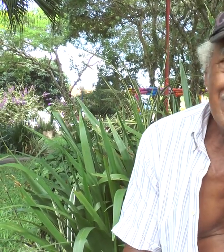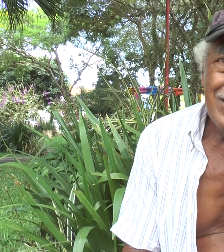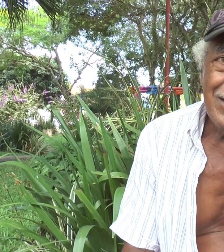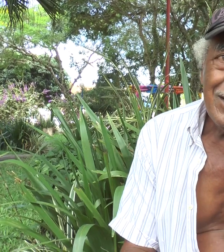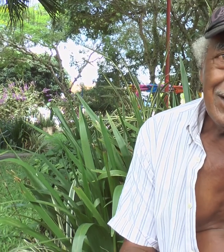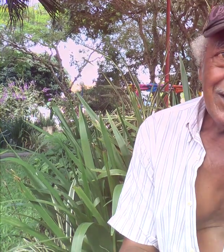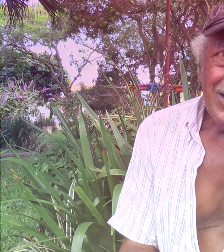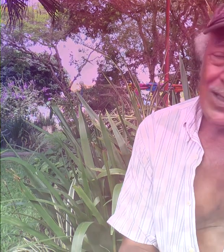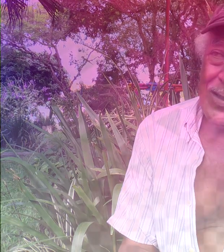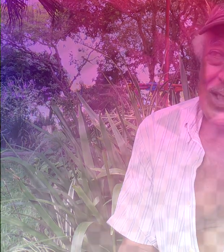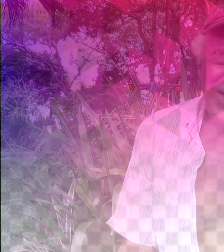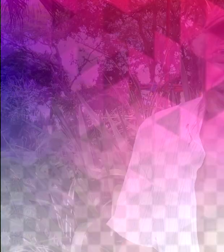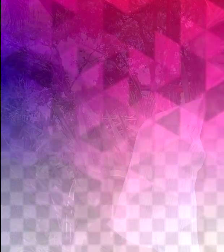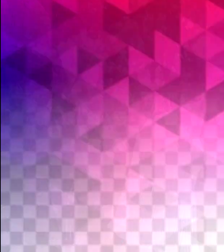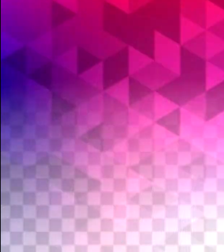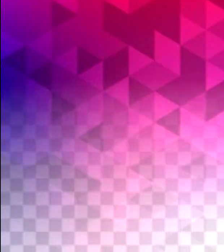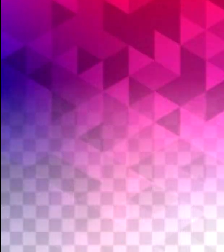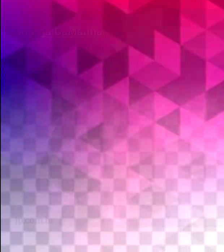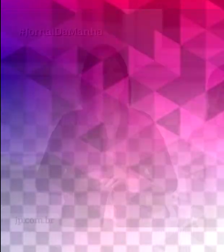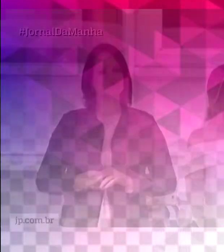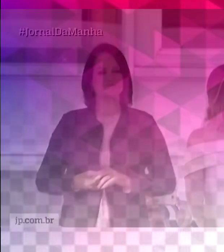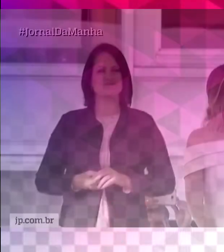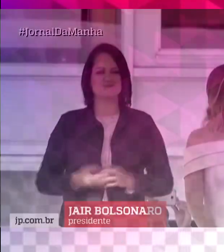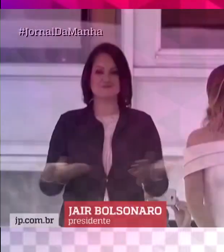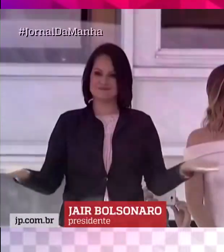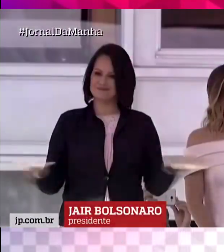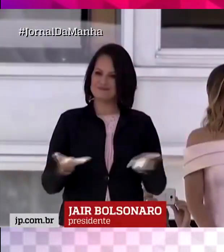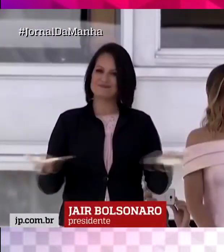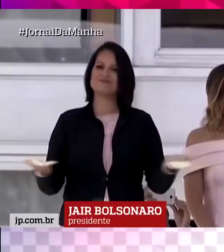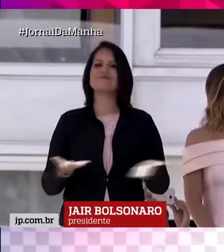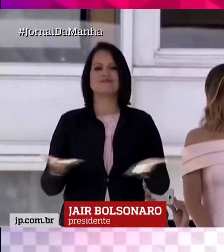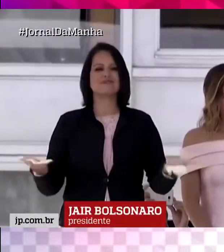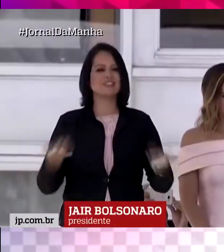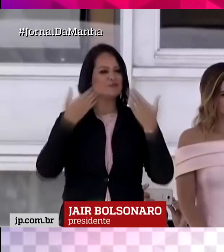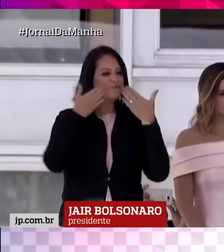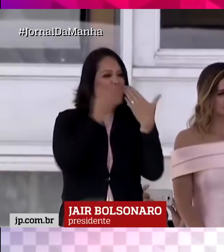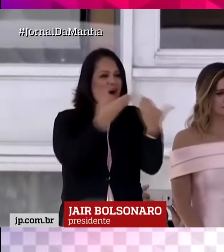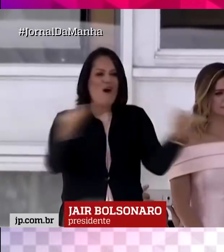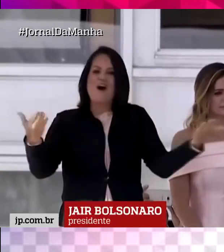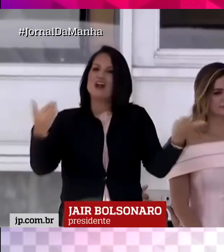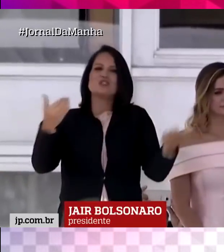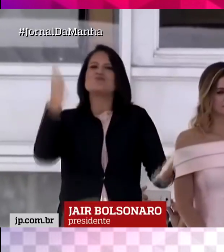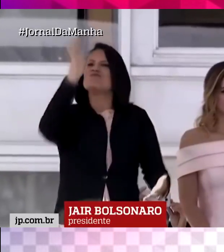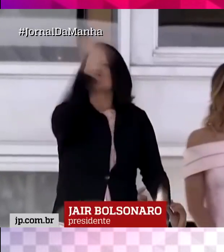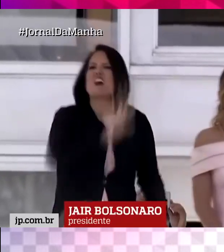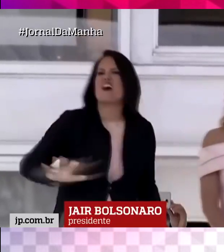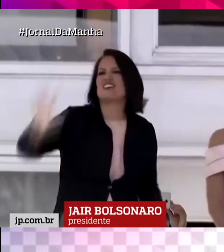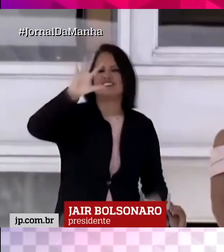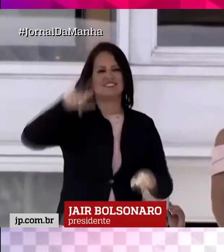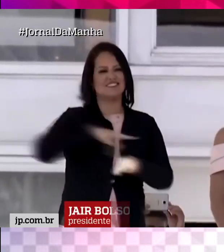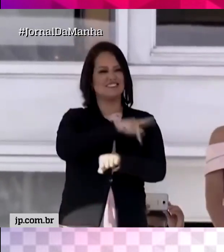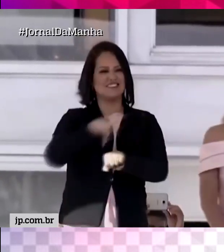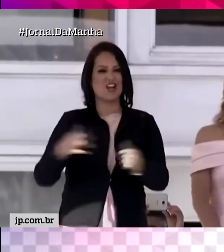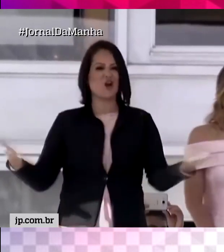melhorar. Então a gente tem que esperar. E me coloco diante de toda a nação, nesse